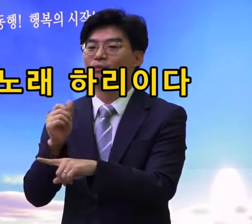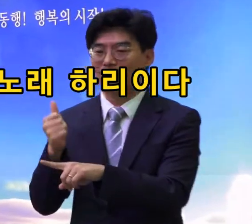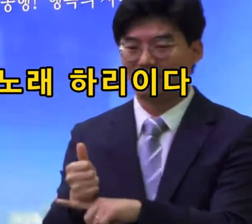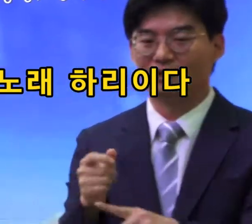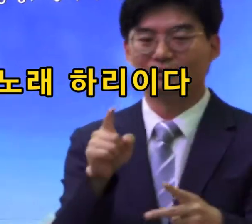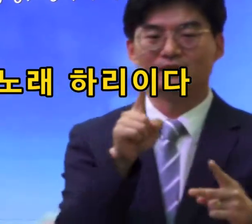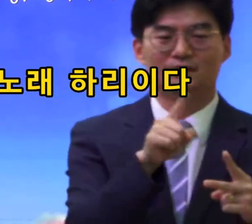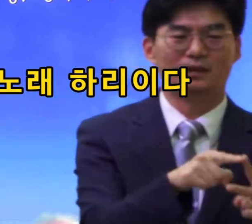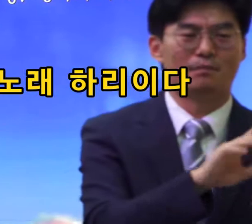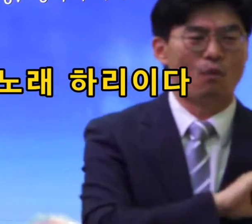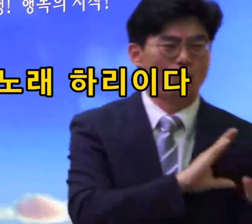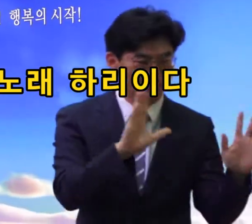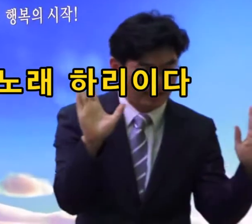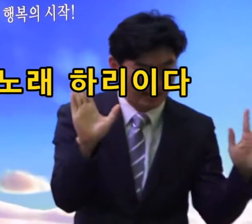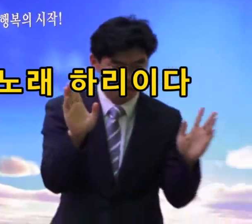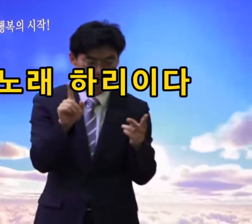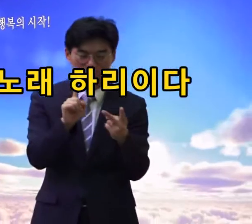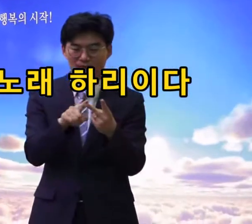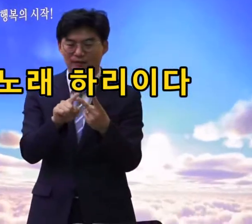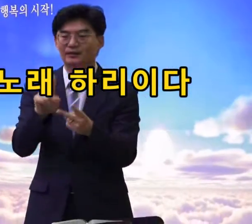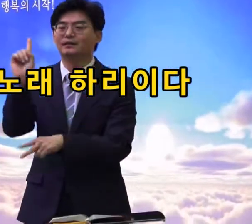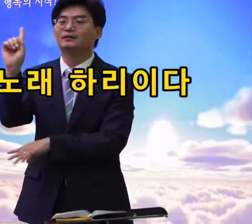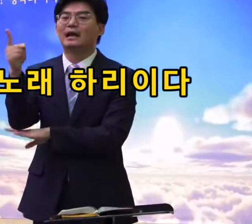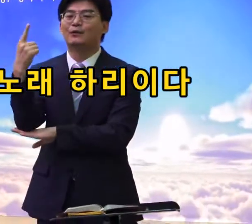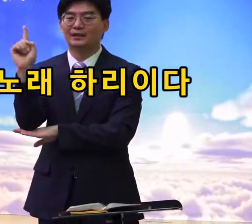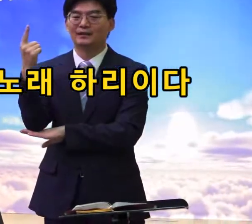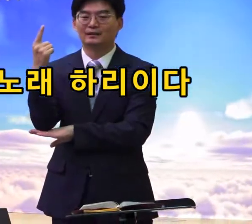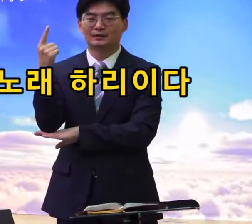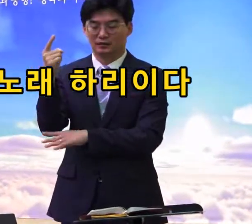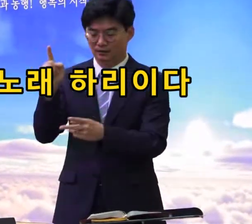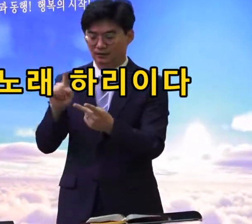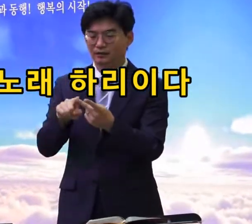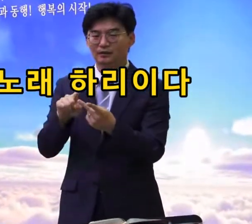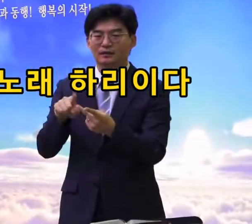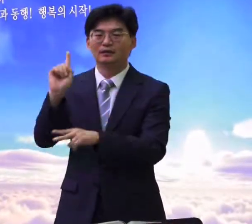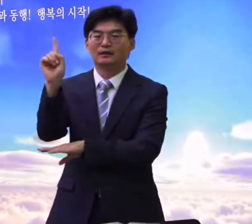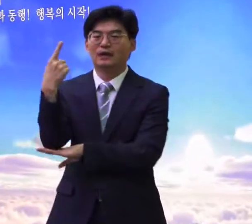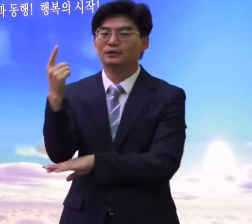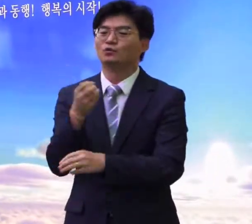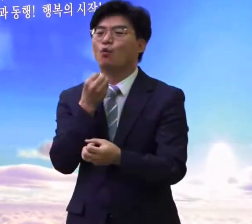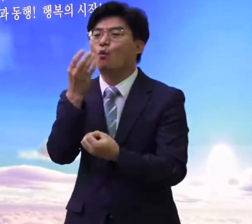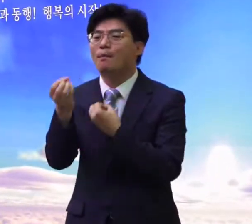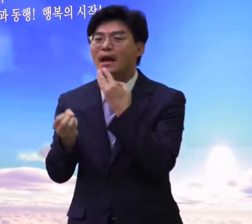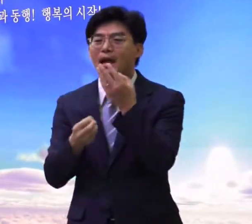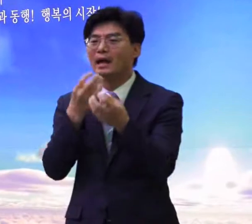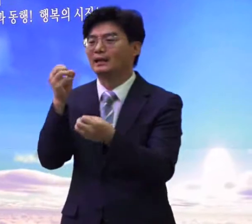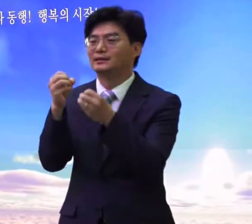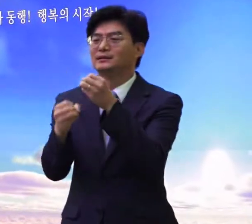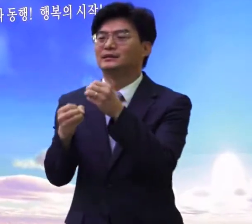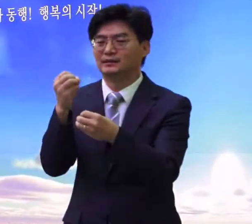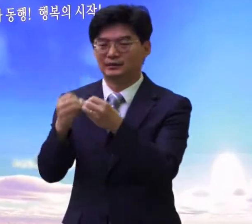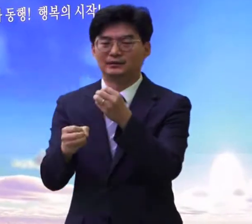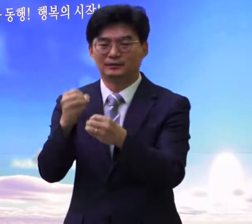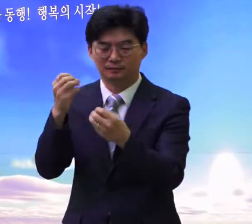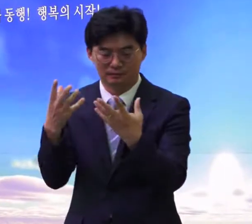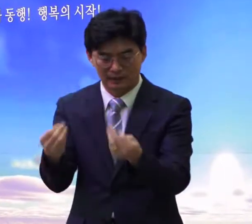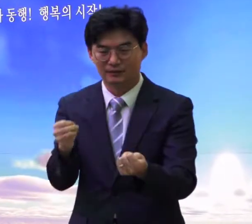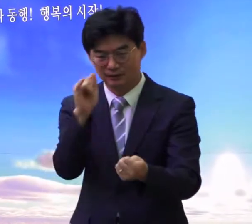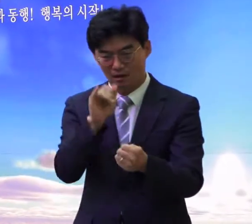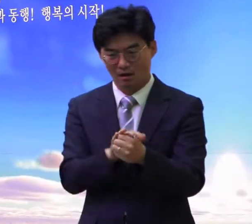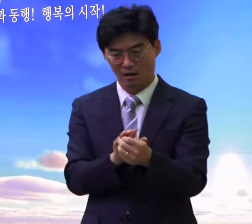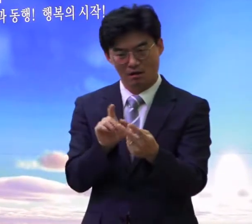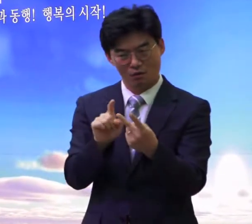읽은 본문이 다윗의 시인인데, 우리가 다윗을 생각할 때에 대개는 다윗과 그 아들